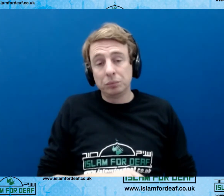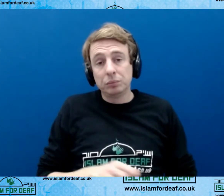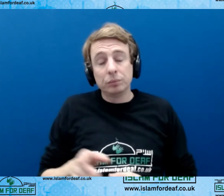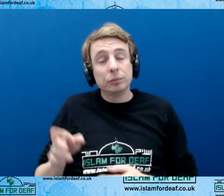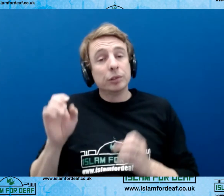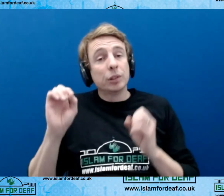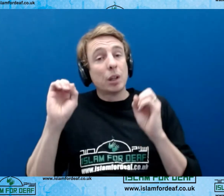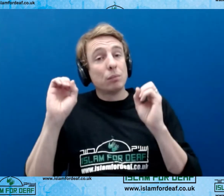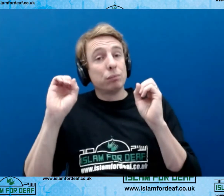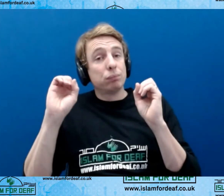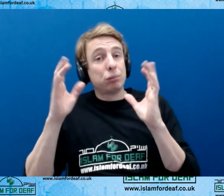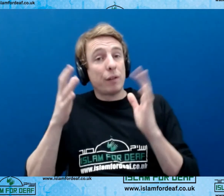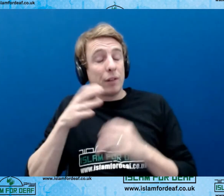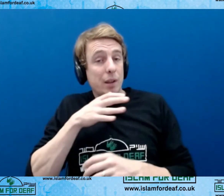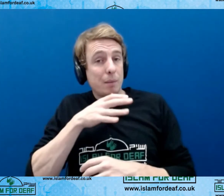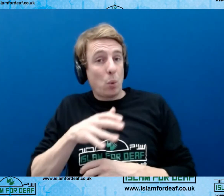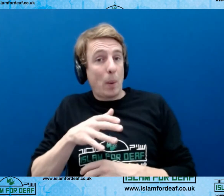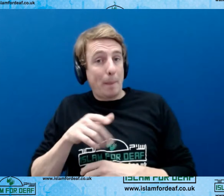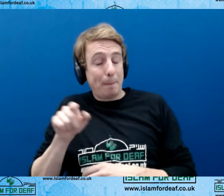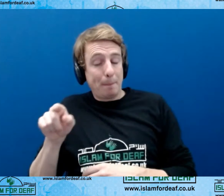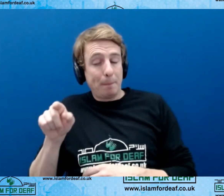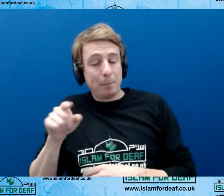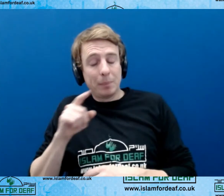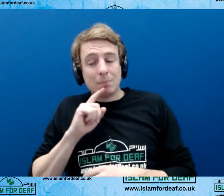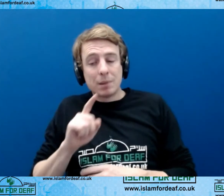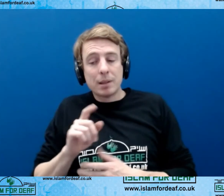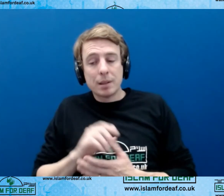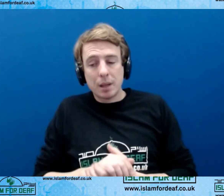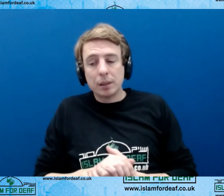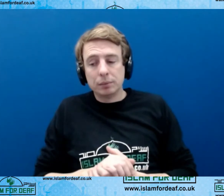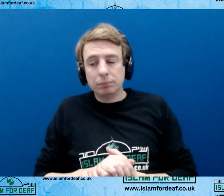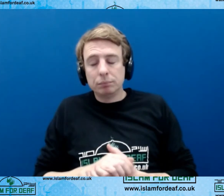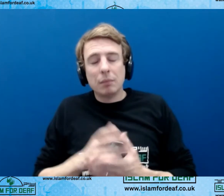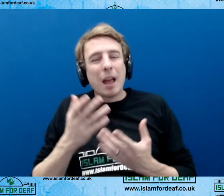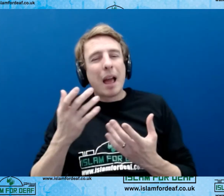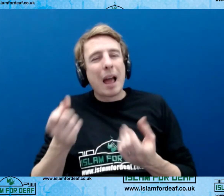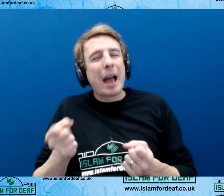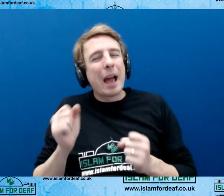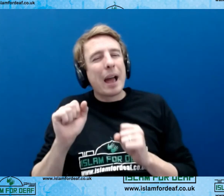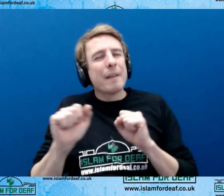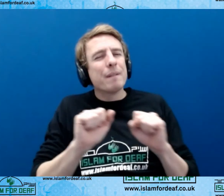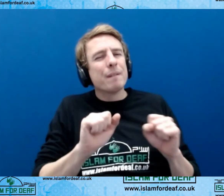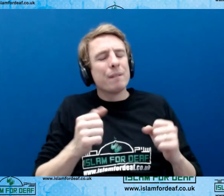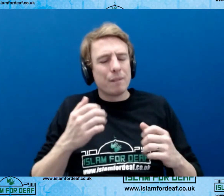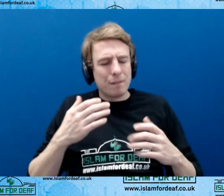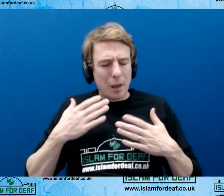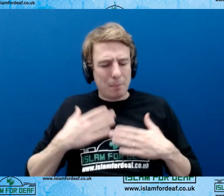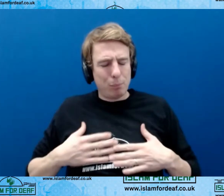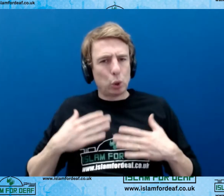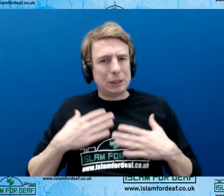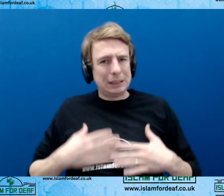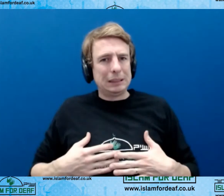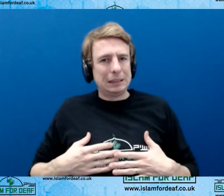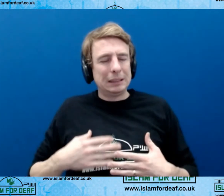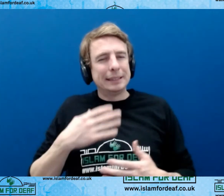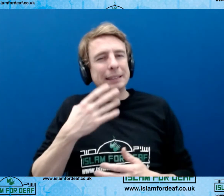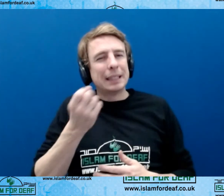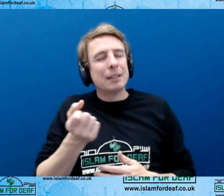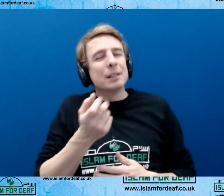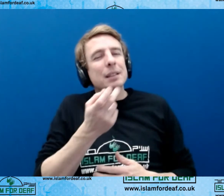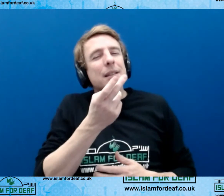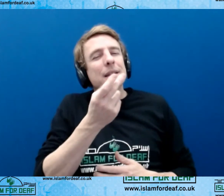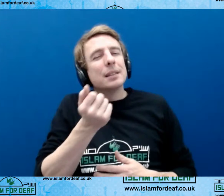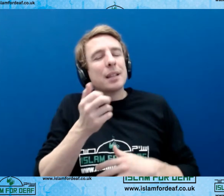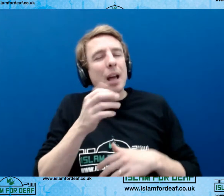is a morsel of flesh in the body. إذا صلحت صلح الجسد كله. If